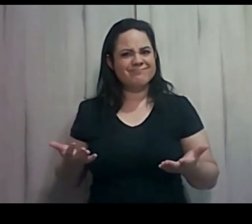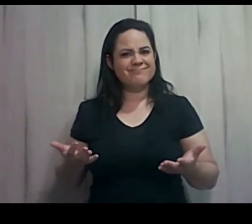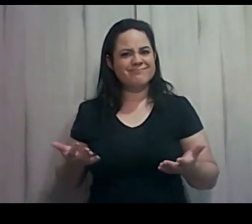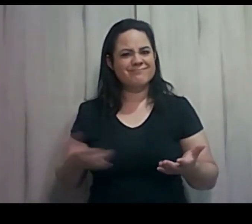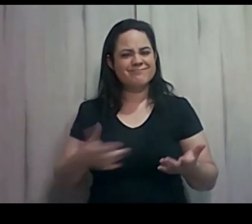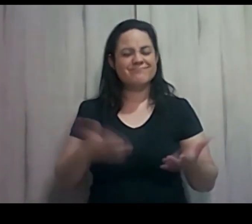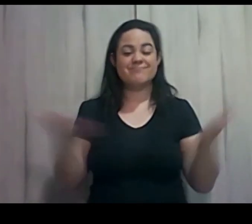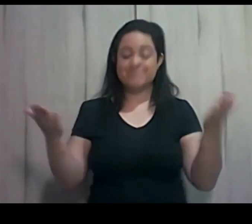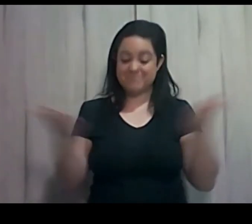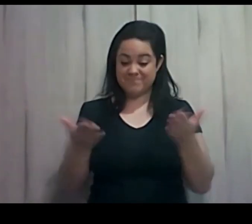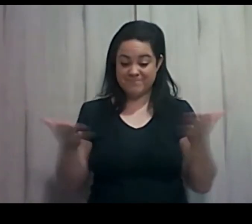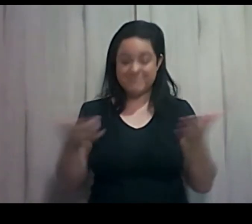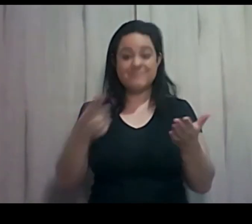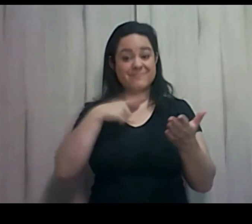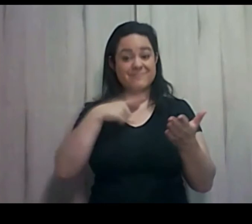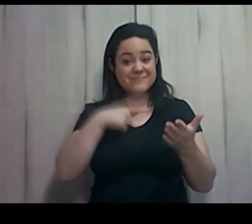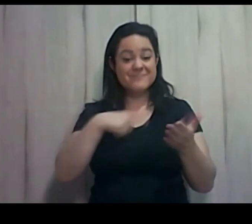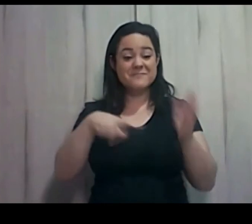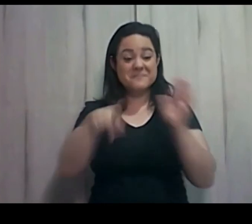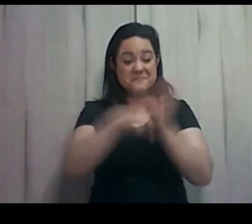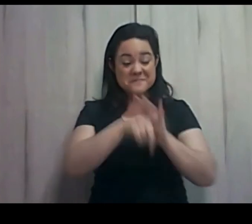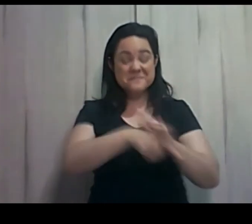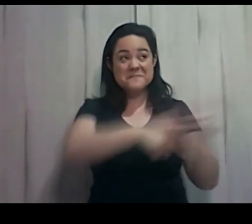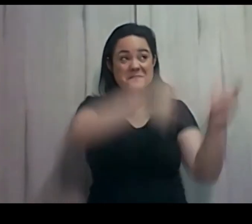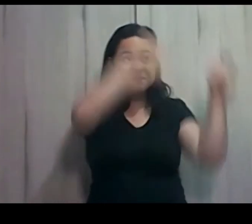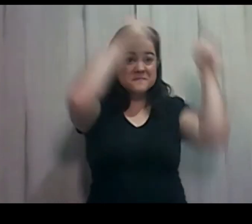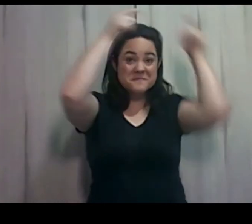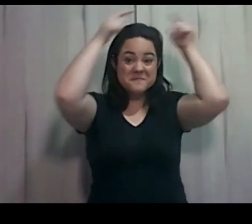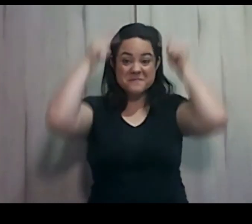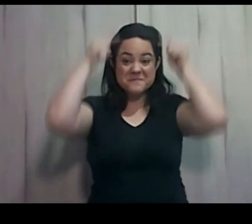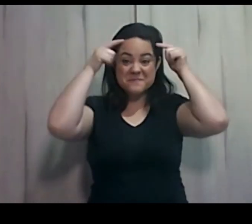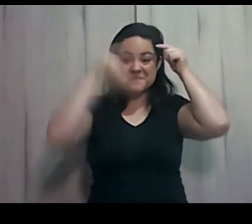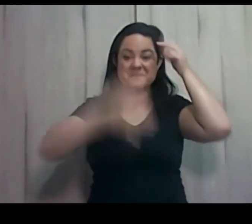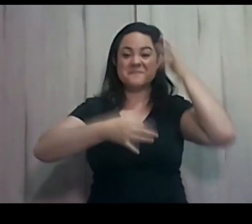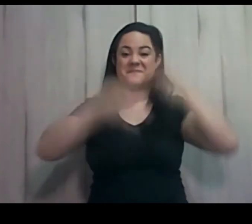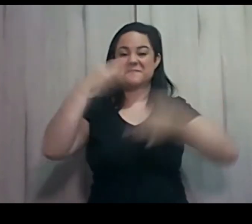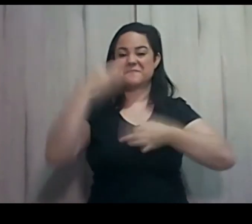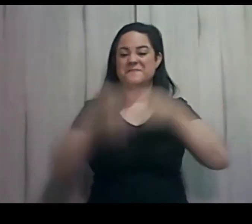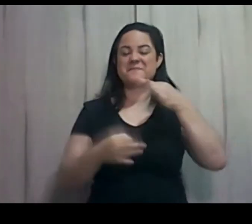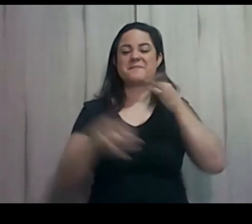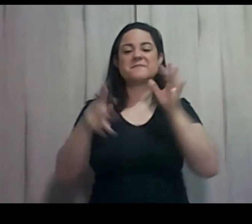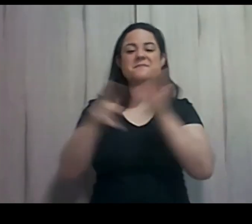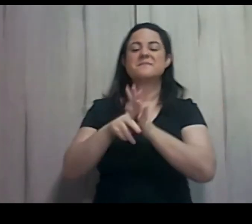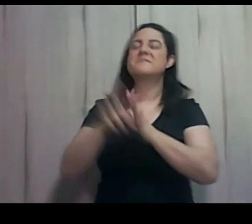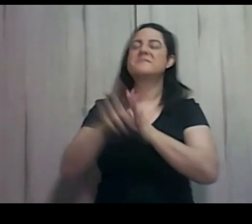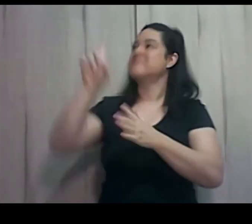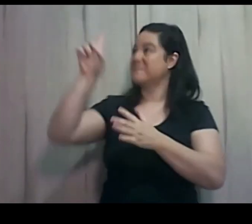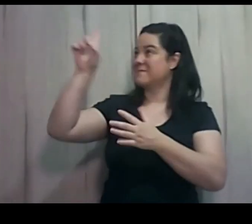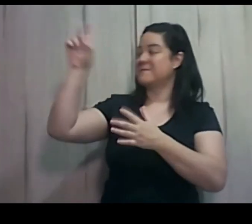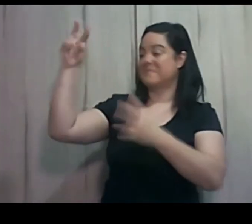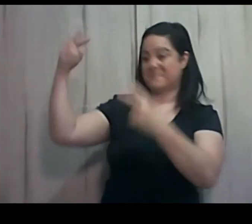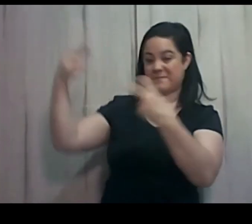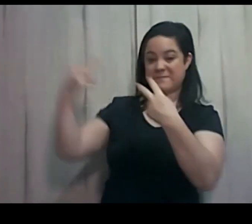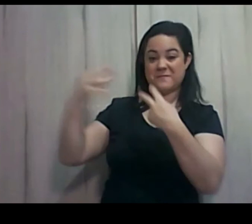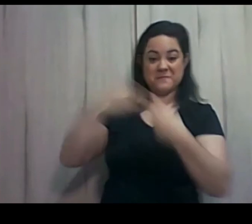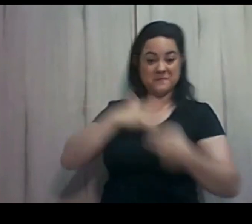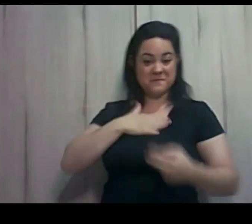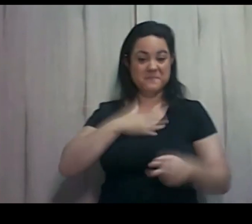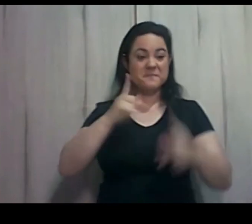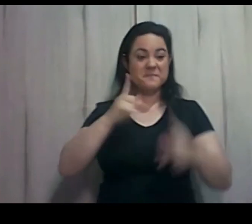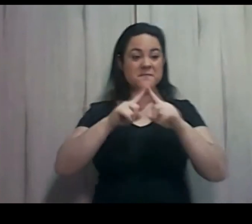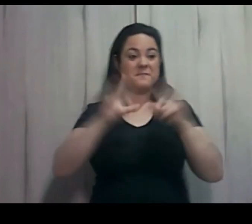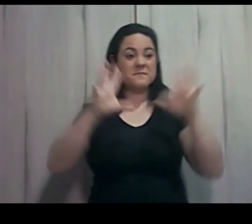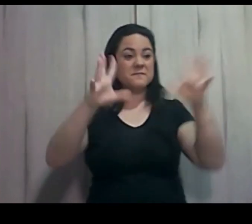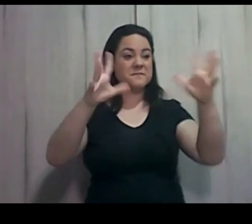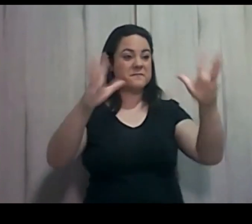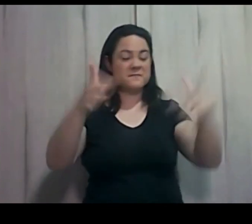Agora me está reservada a coroa da justiça, que ele me considerará, não apenas a mim, mas a todos os